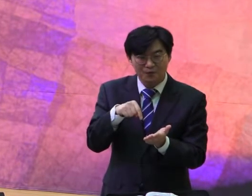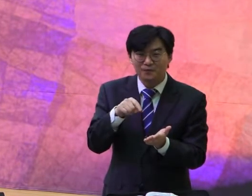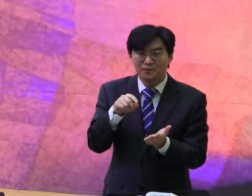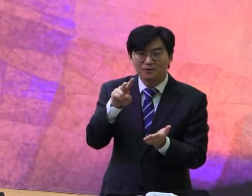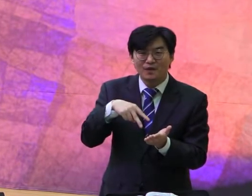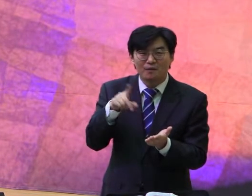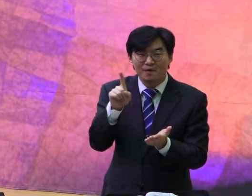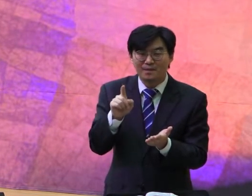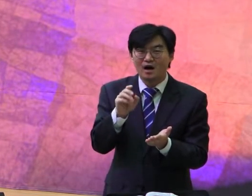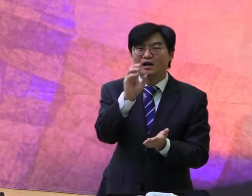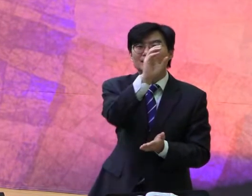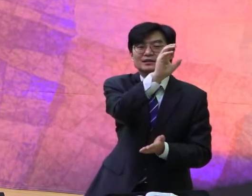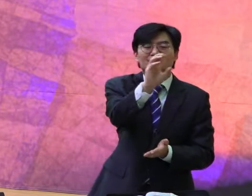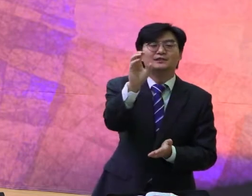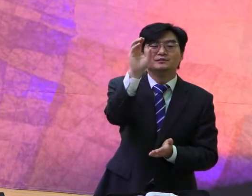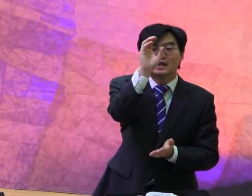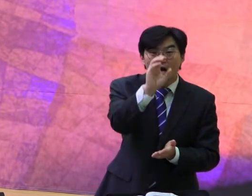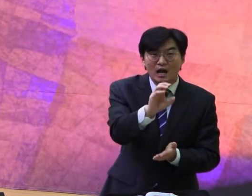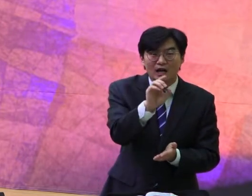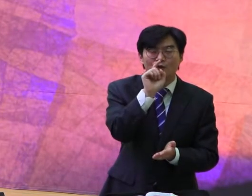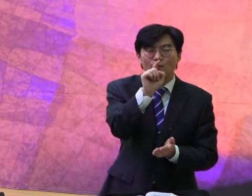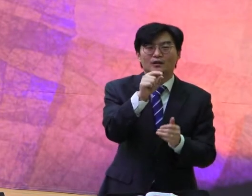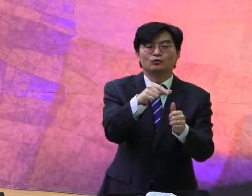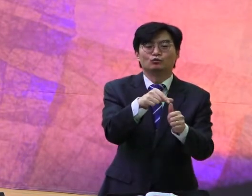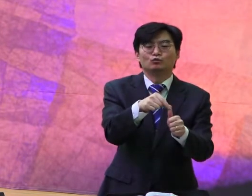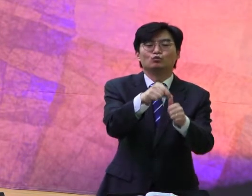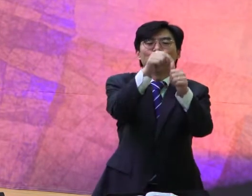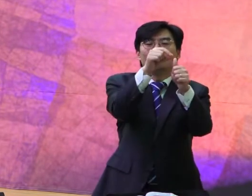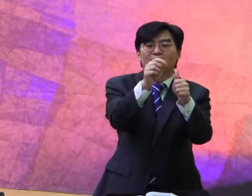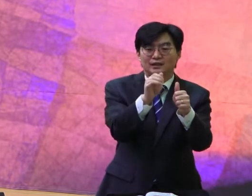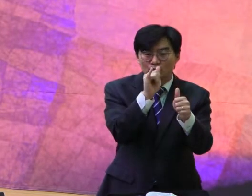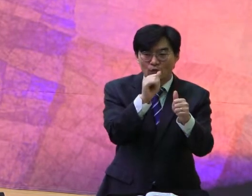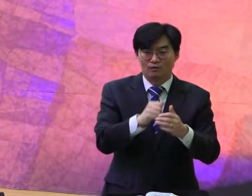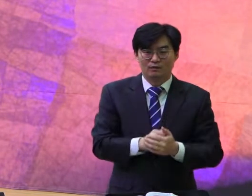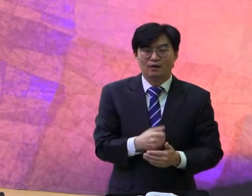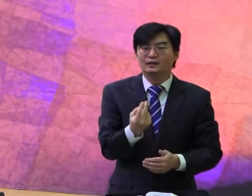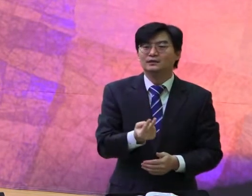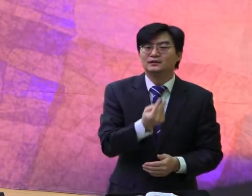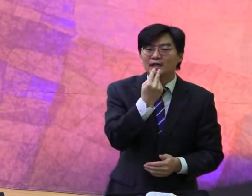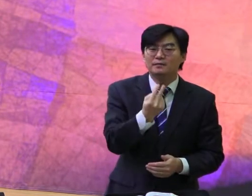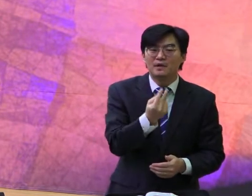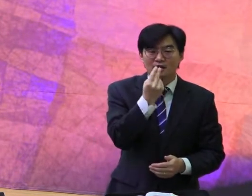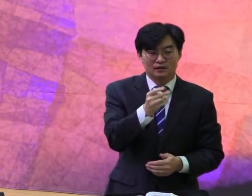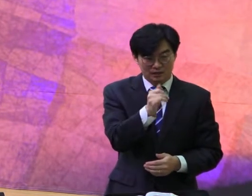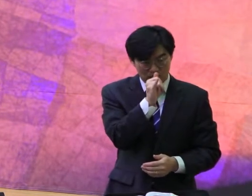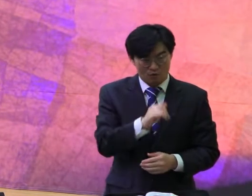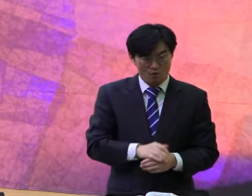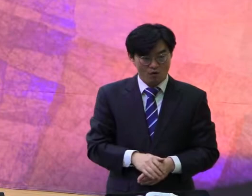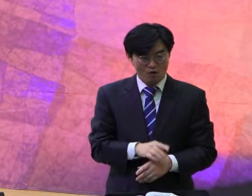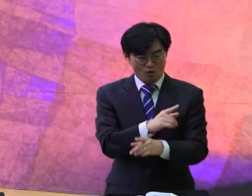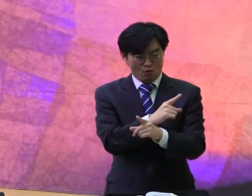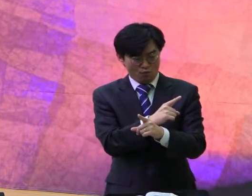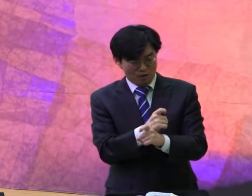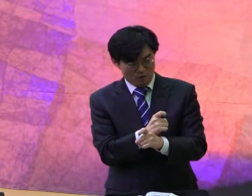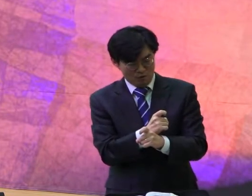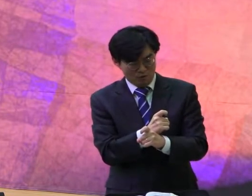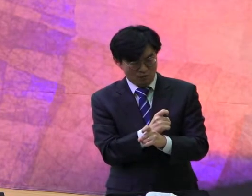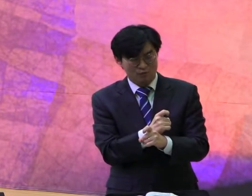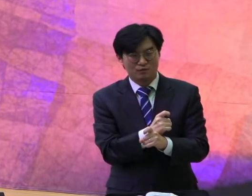십자가에는 구원이 있고 십자가에는 생명이 있고 십자가에는 원수를 이기는 힘이 있고 하늘의 행복이